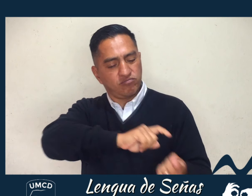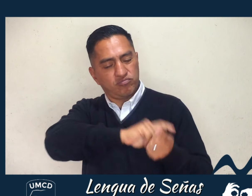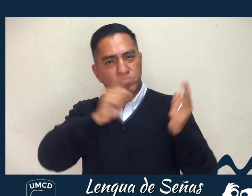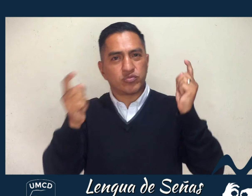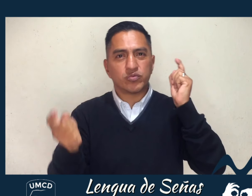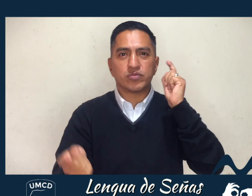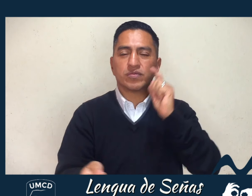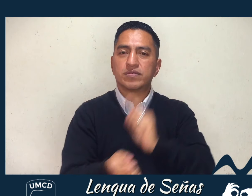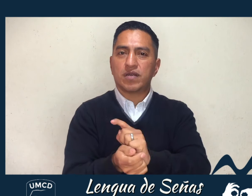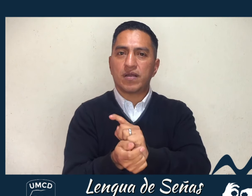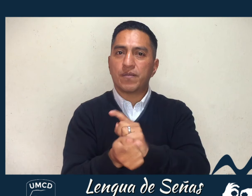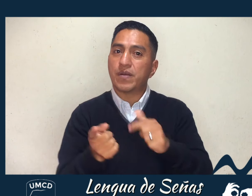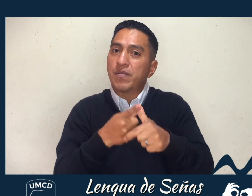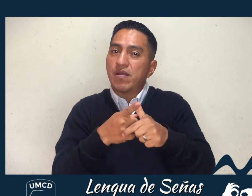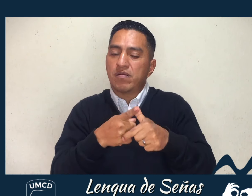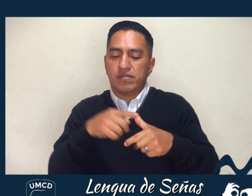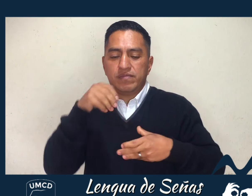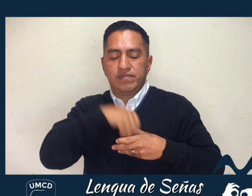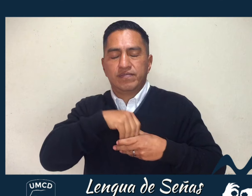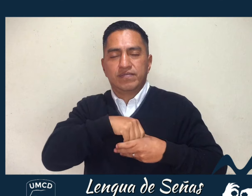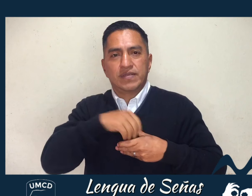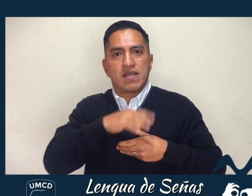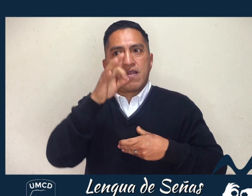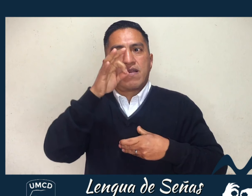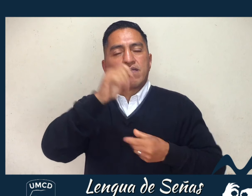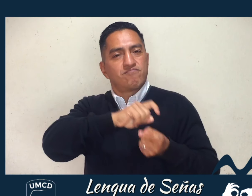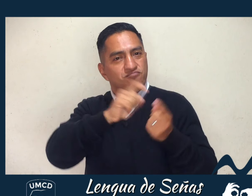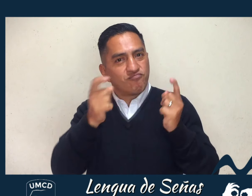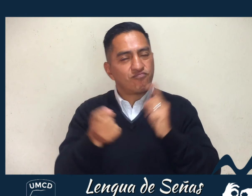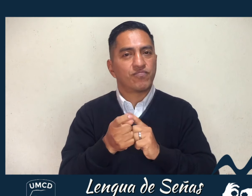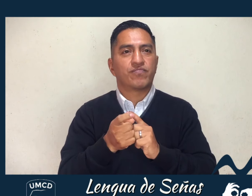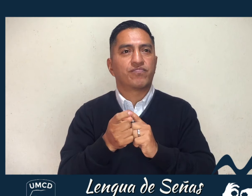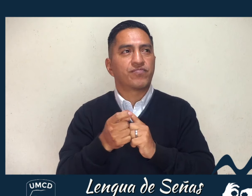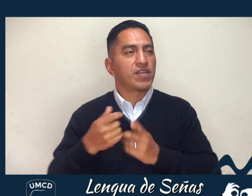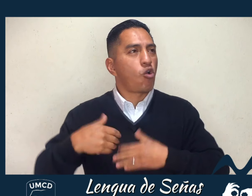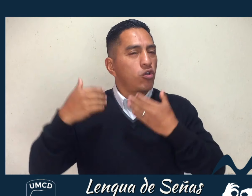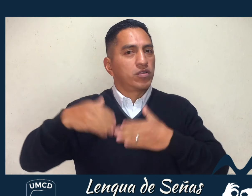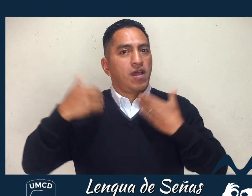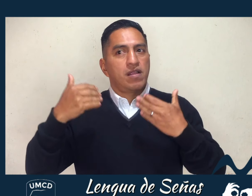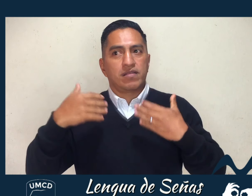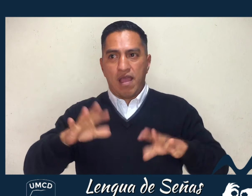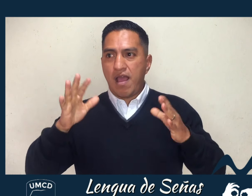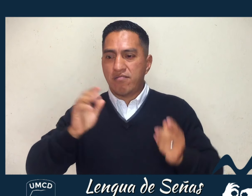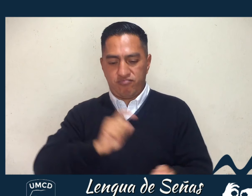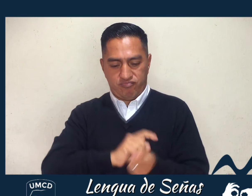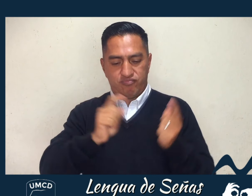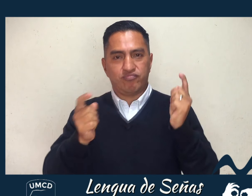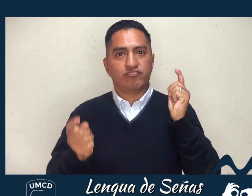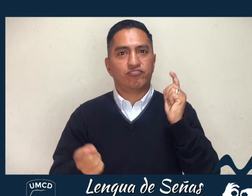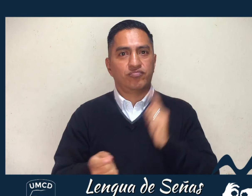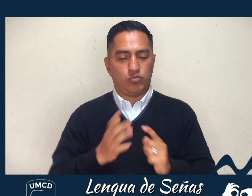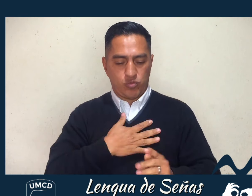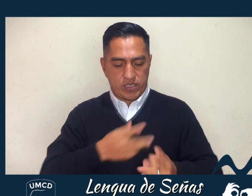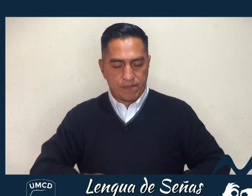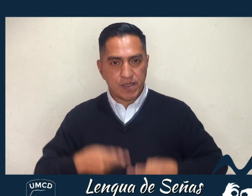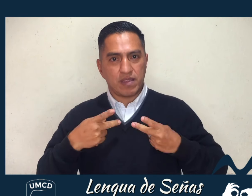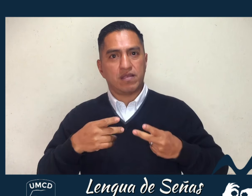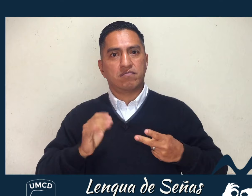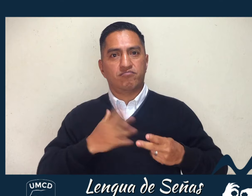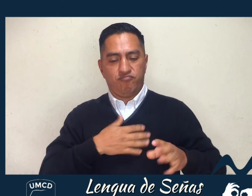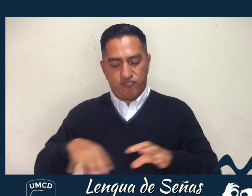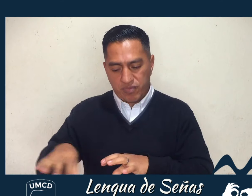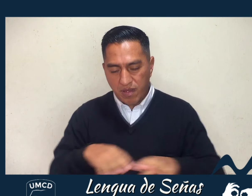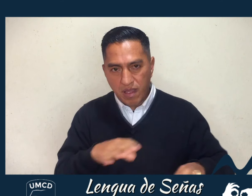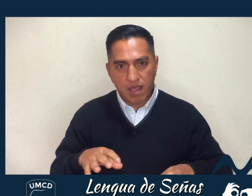ser transformados en nuestro interior para gozar de la transformación de nuestro comportamiento,